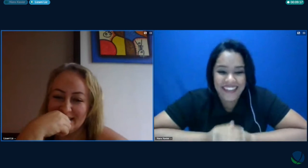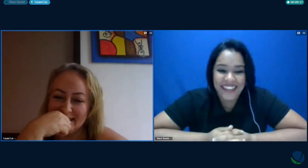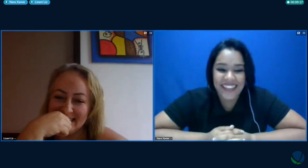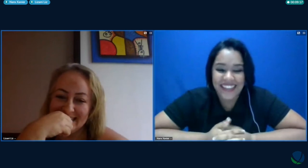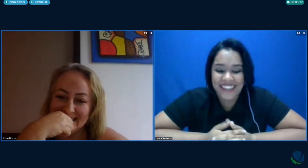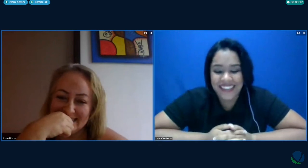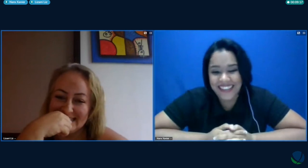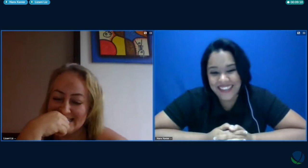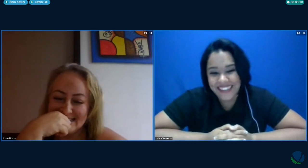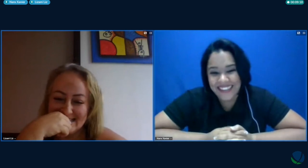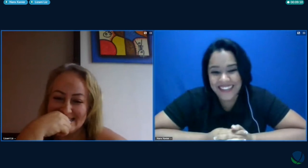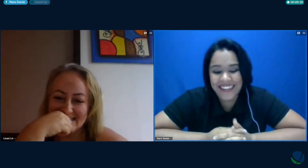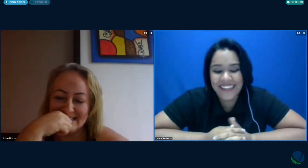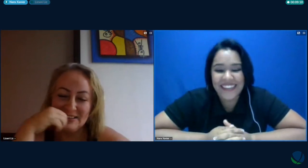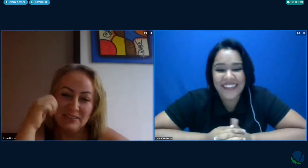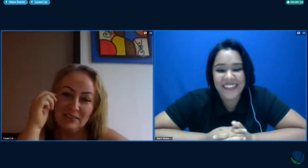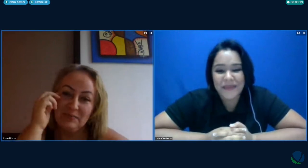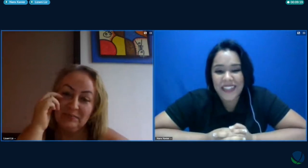Ai.